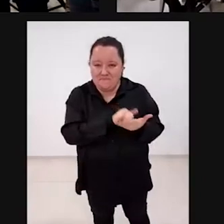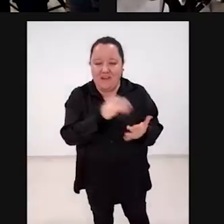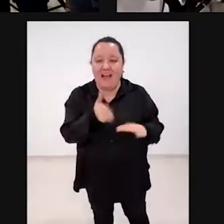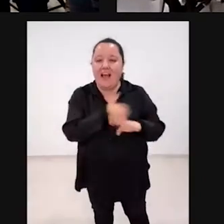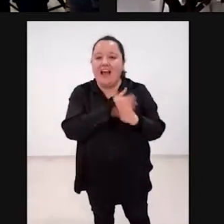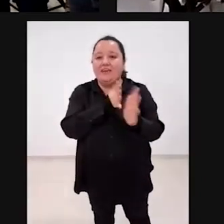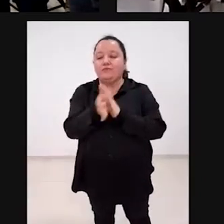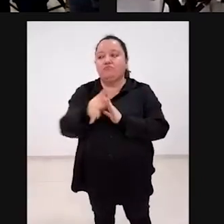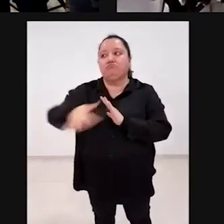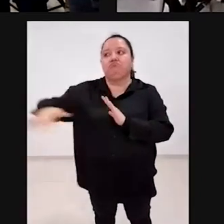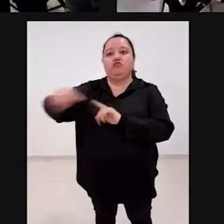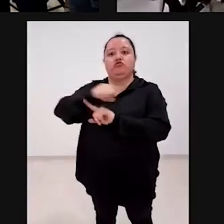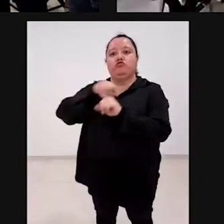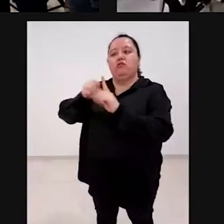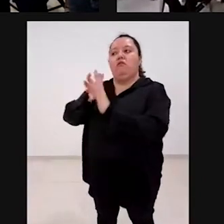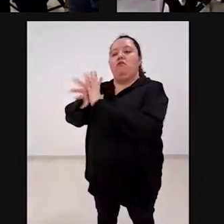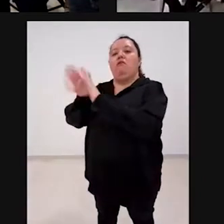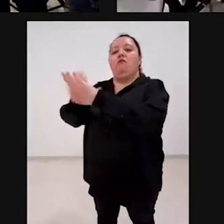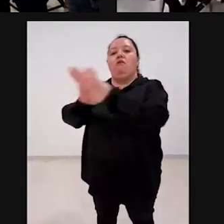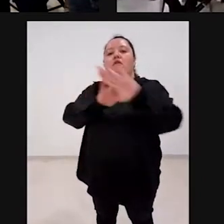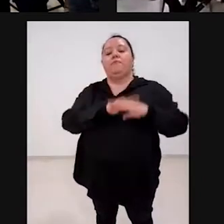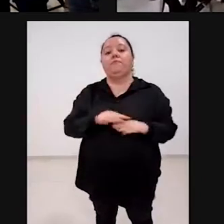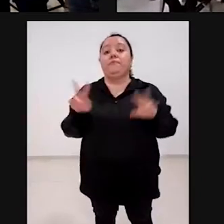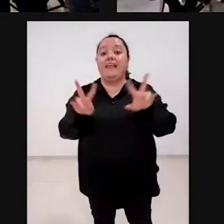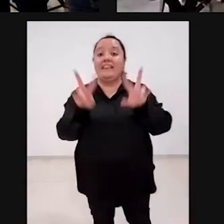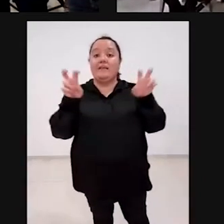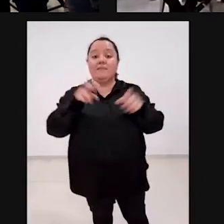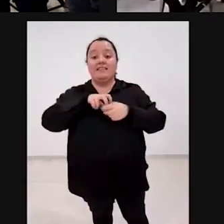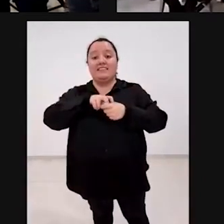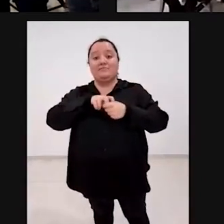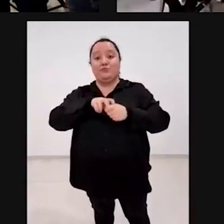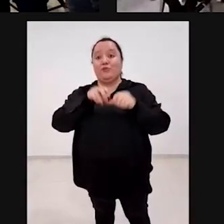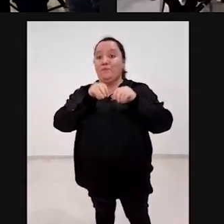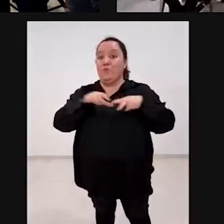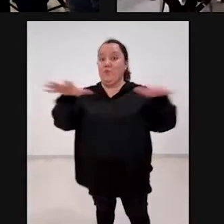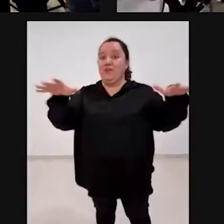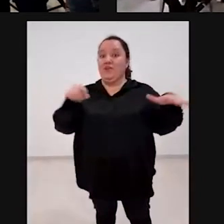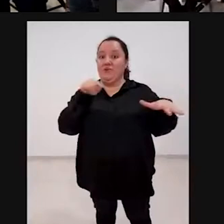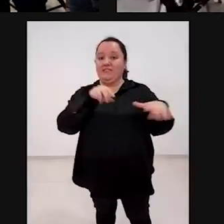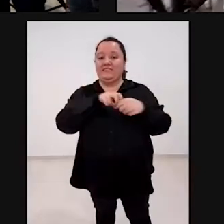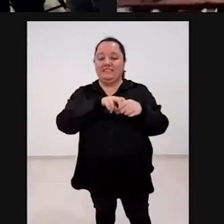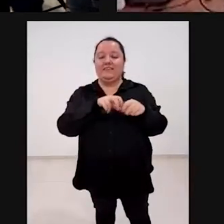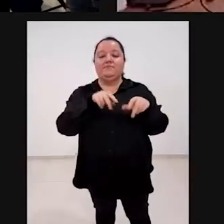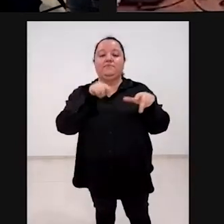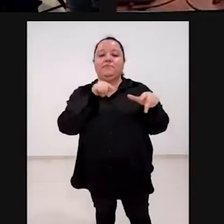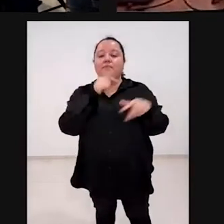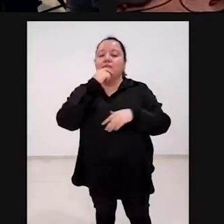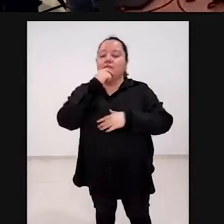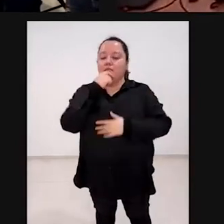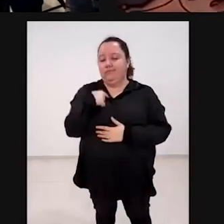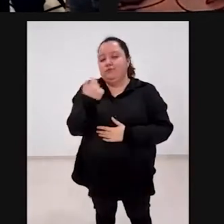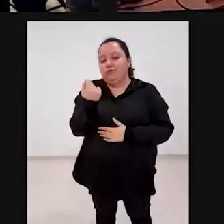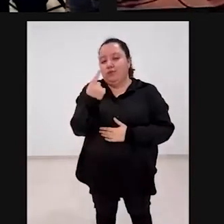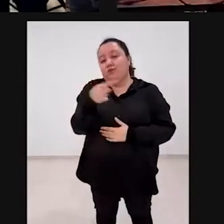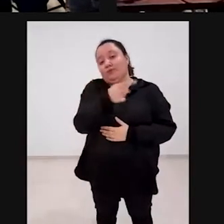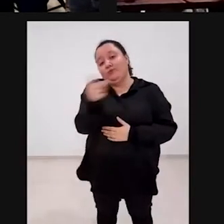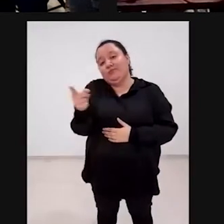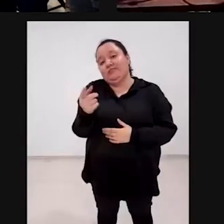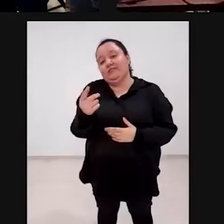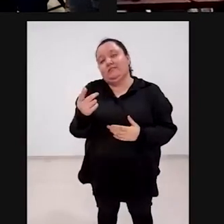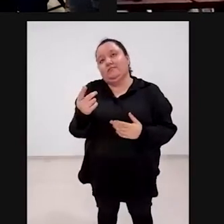sociedad el tema del transporte público yo entiendo que ustedes quisieran